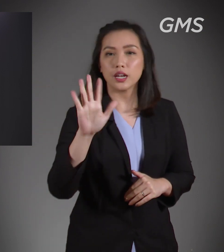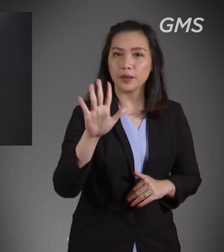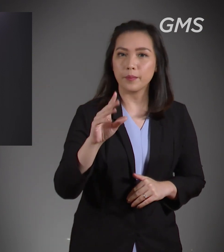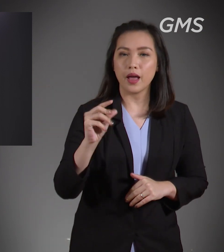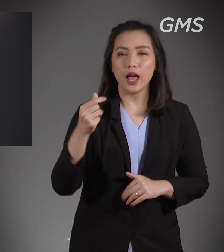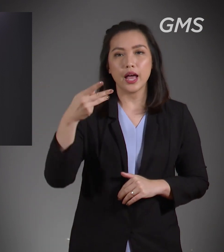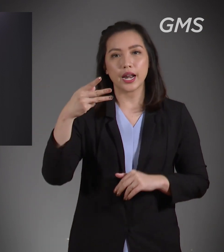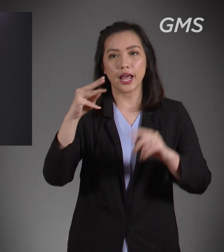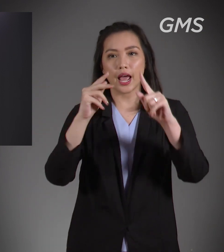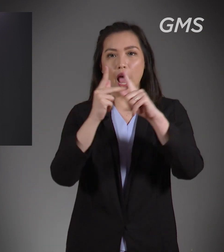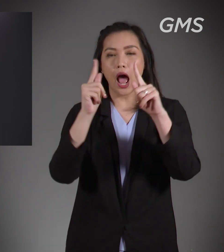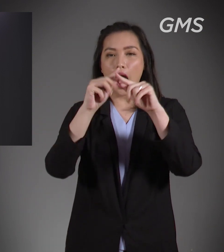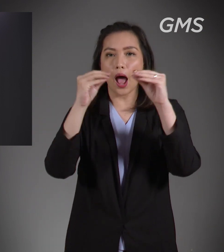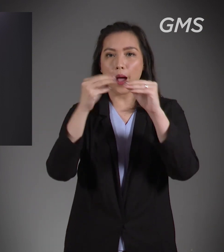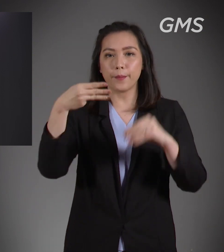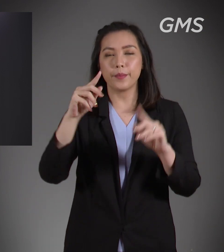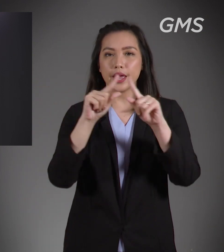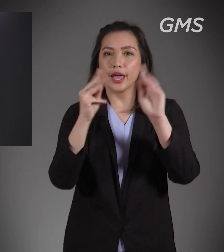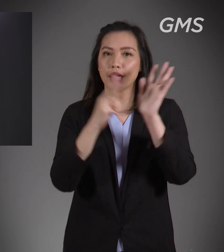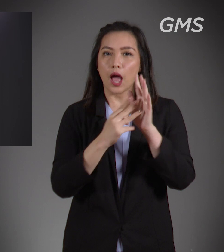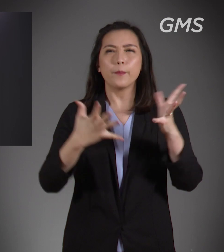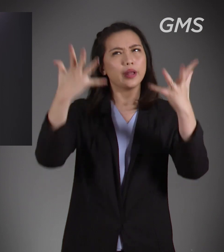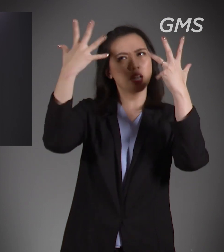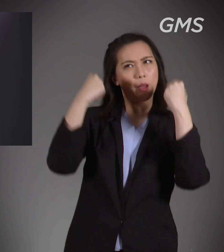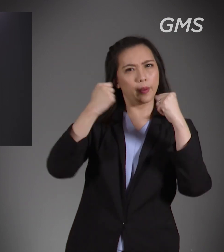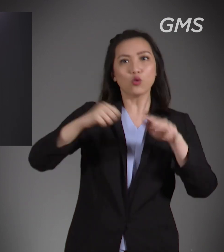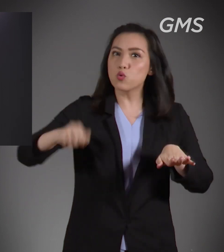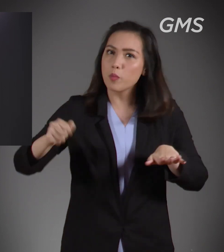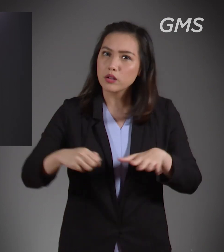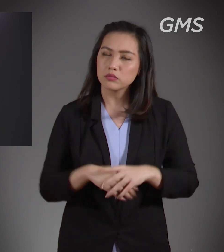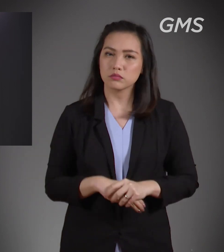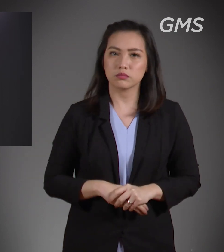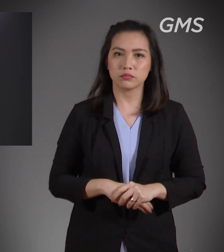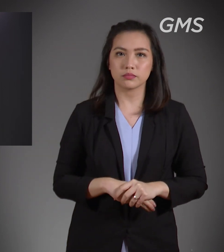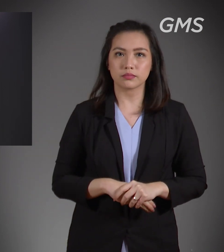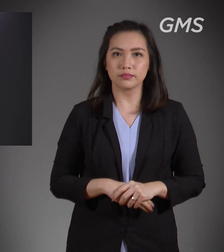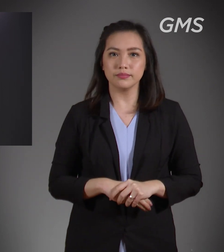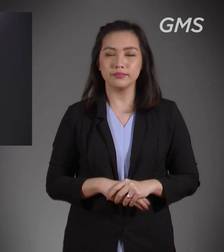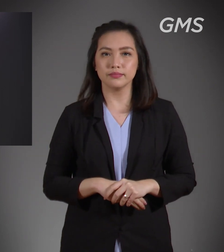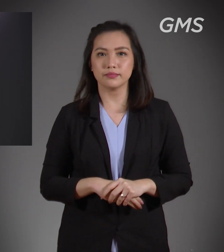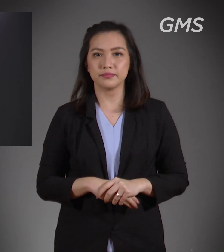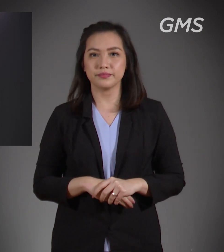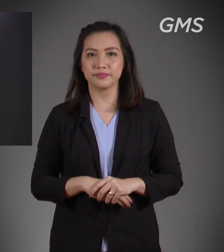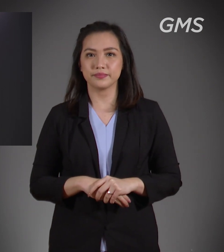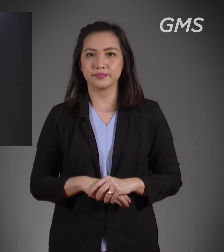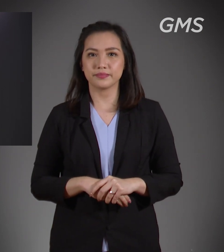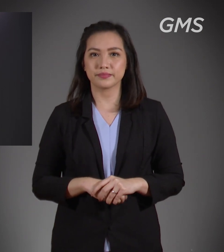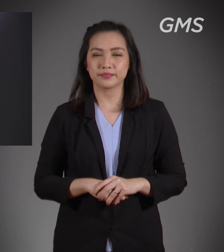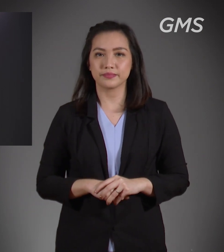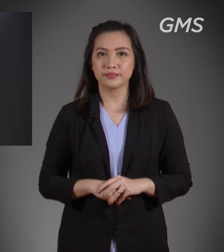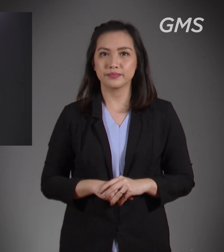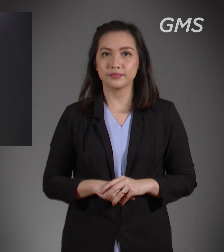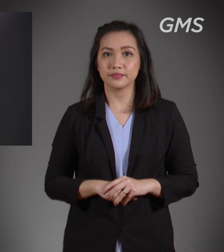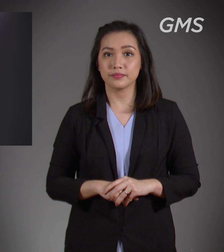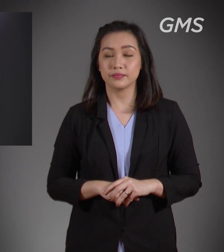Raja Sisak, Raja Mesir datang menyerang. Padahal ya, aneh. Di